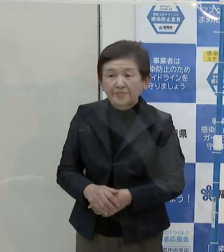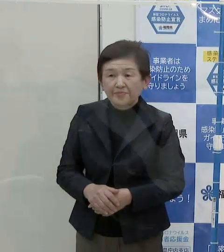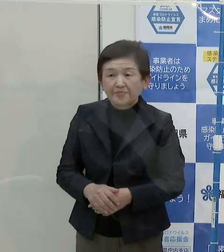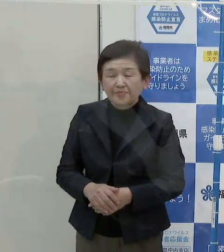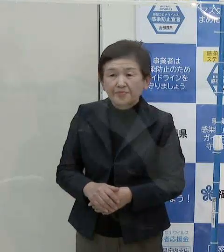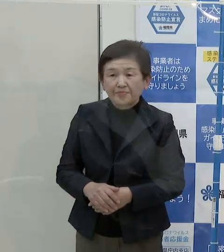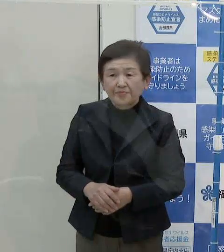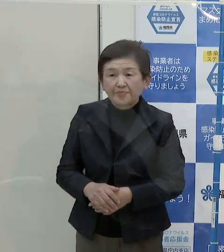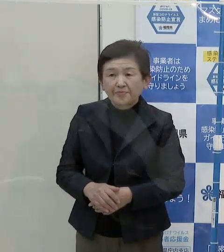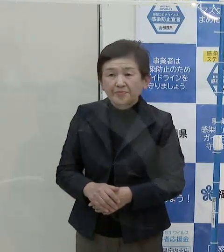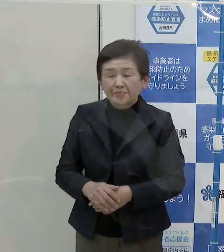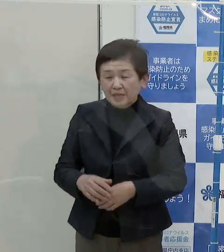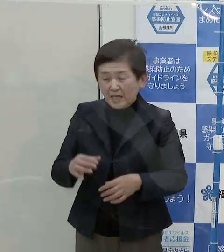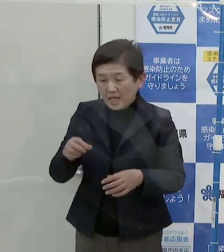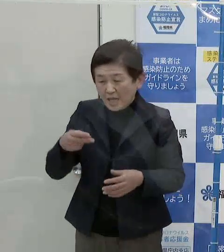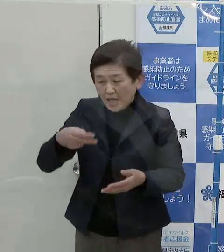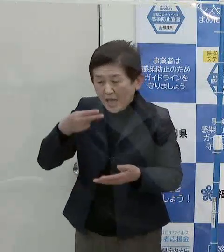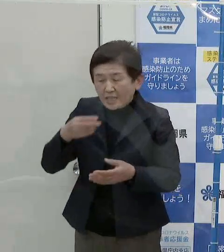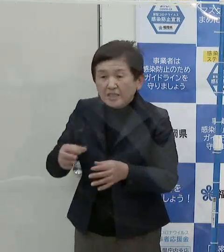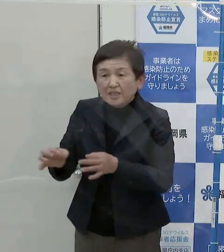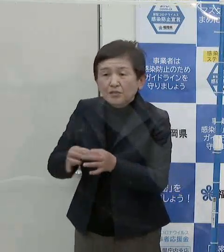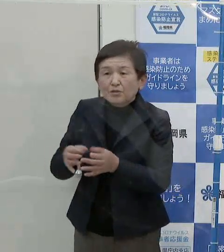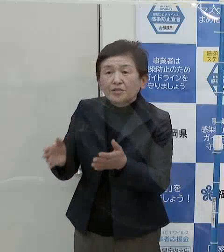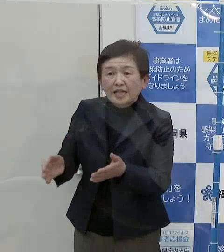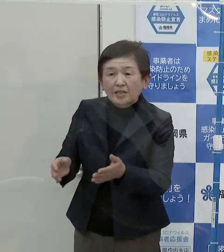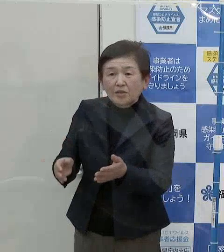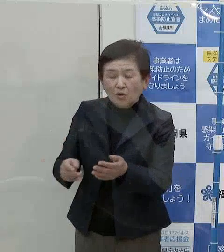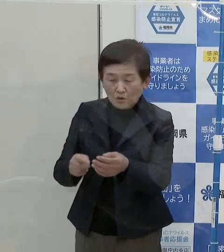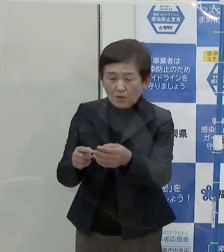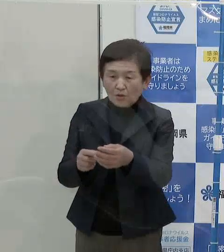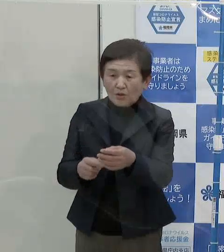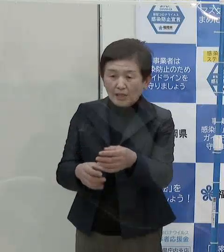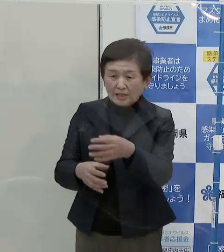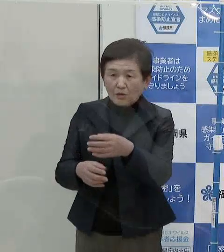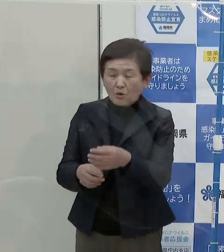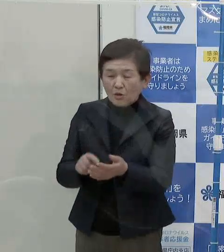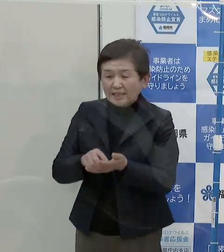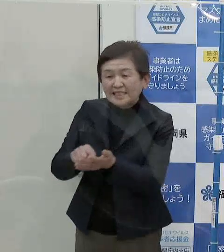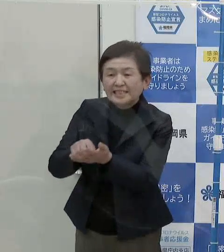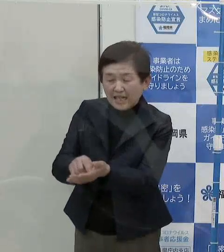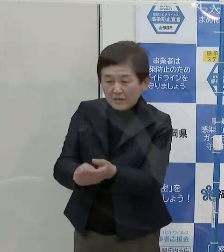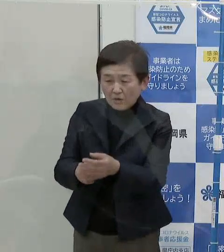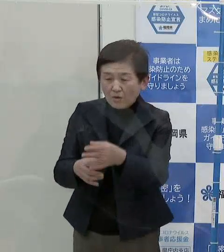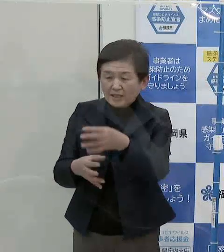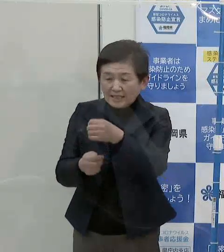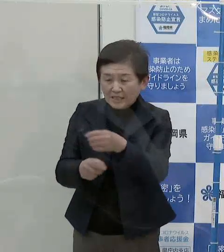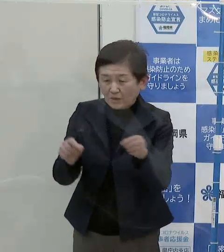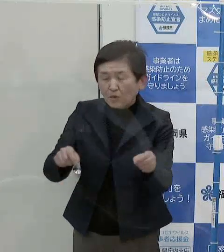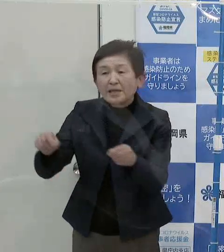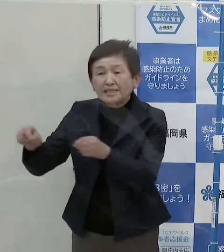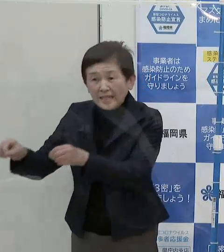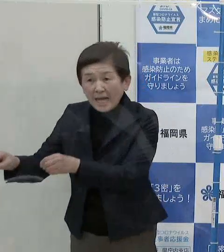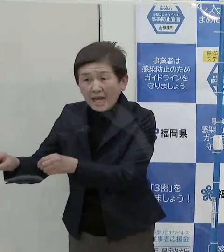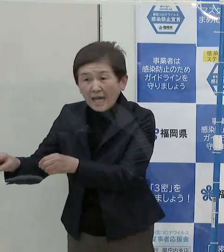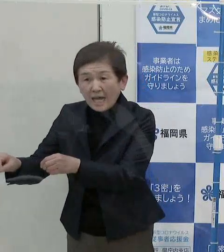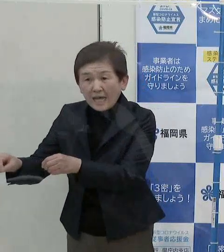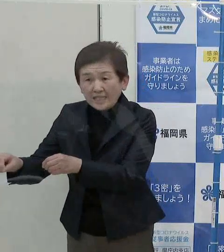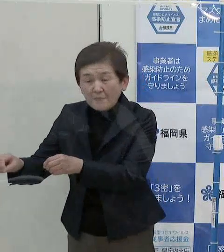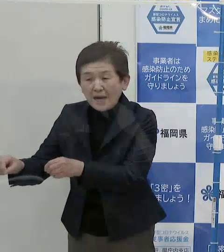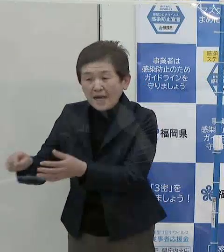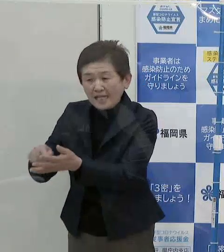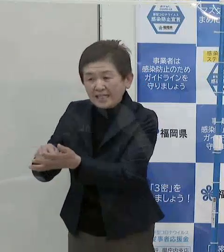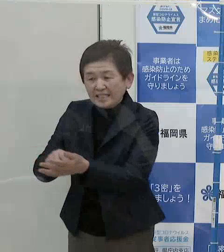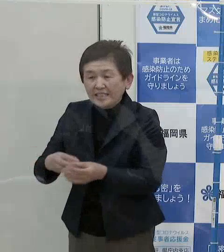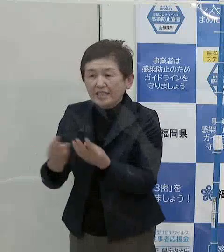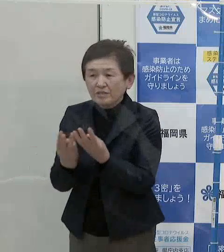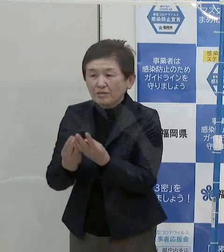限 はい、 対策のですね、はい、女性の申請、期限延ばされたということですけど、申請数が今なかな